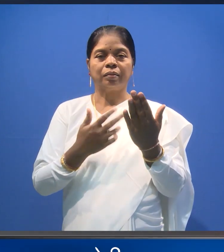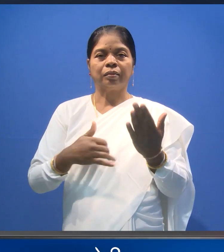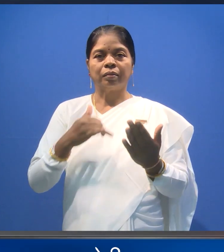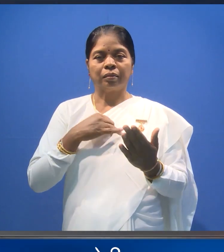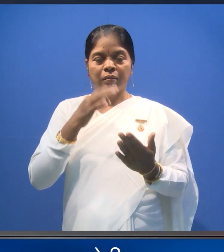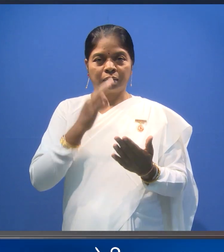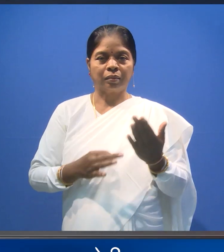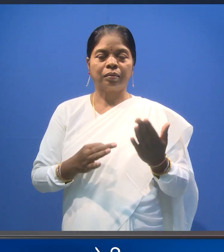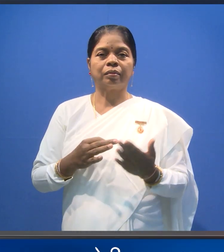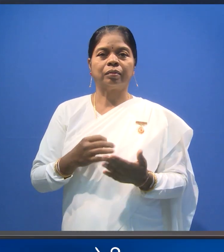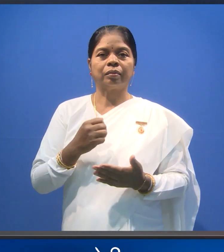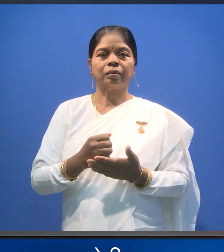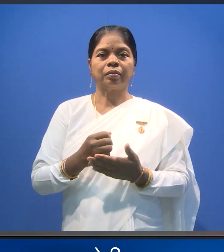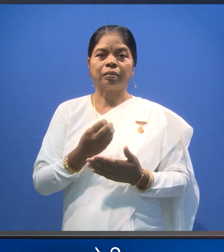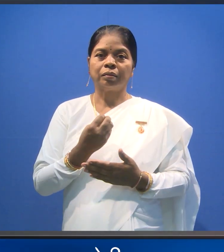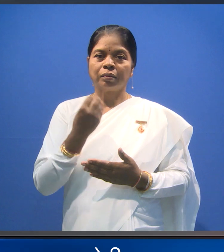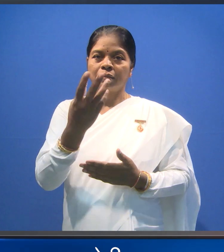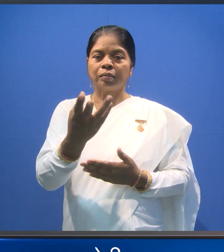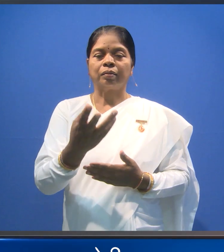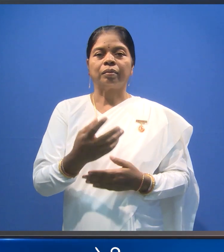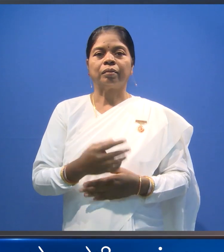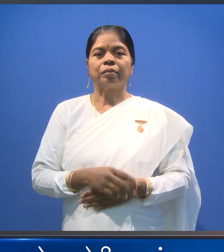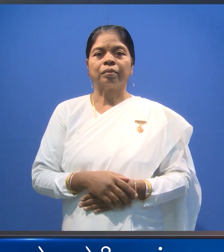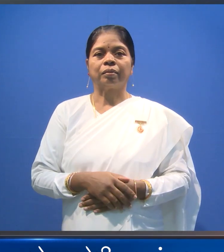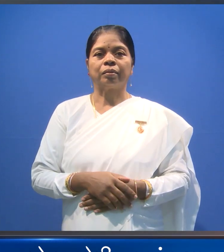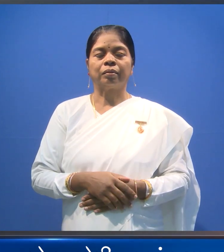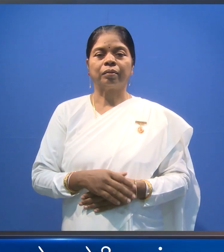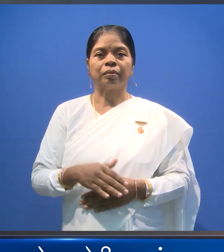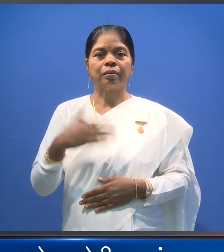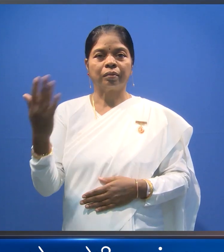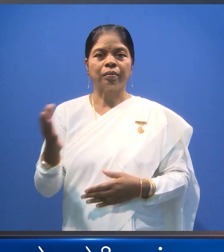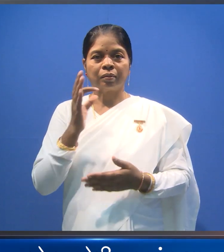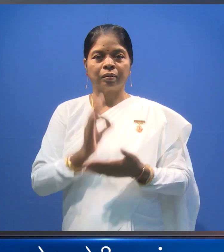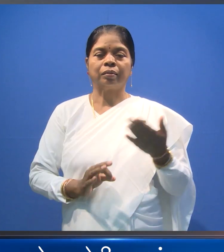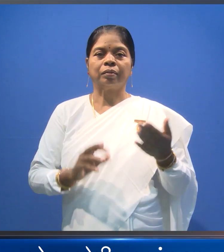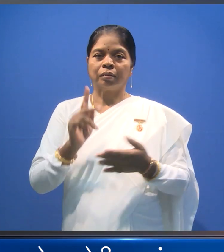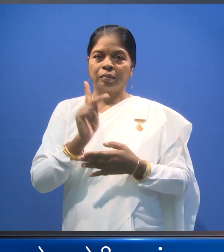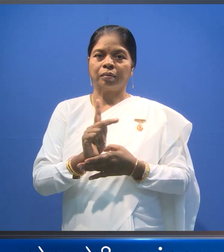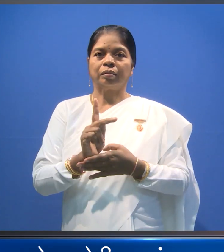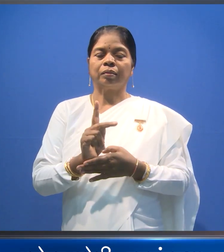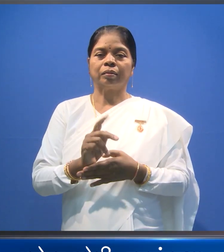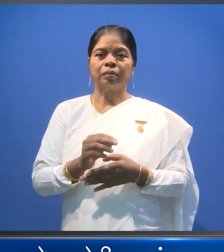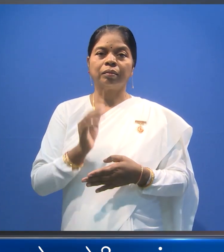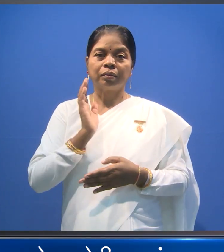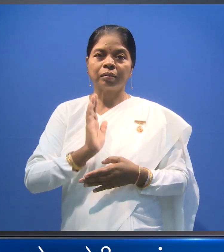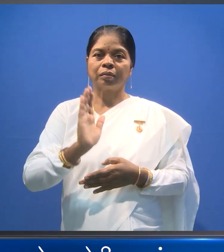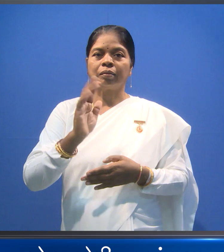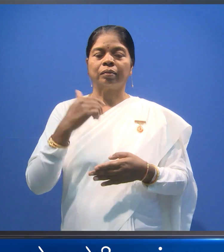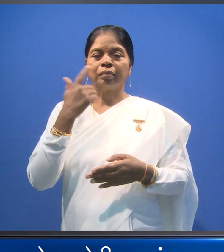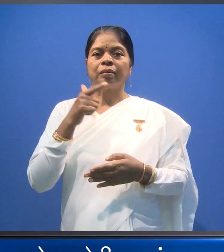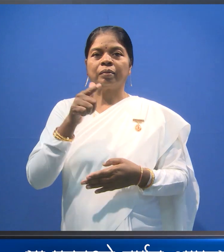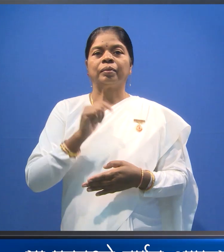गोष्टीच्या माध्यमातून त्यांनी प्रदर्शित केली. अनेक गोष्टी, कादंबऱ्या आणि कवितांच्या